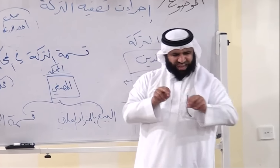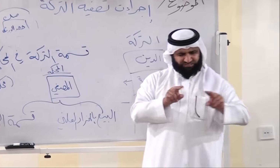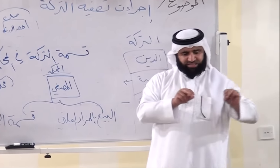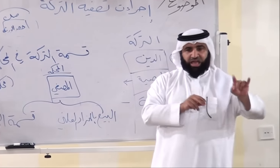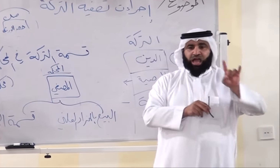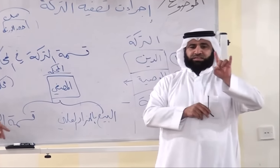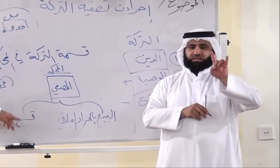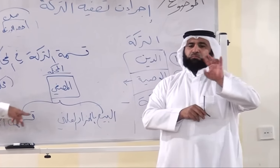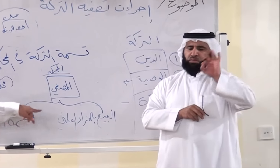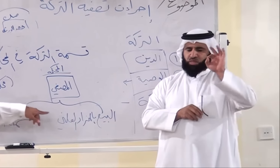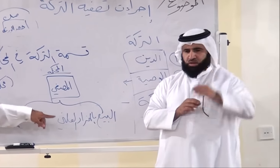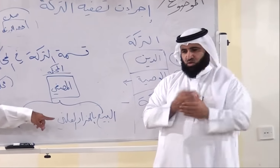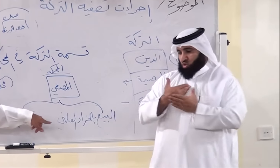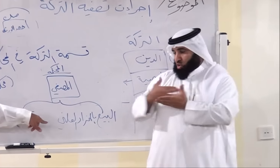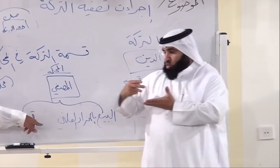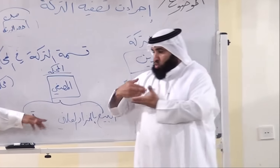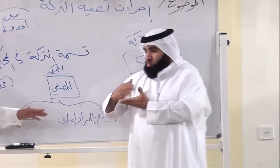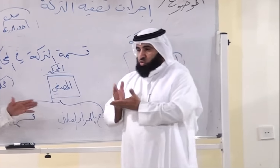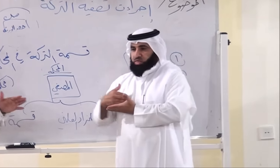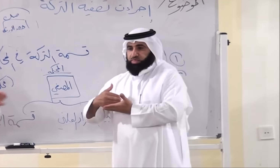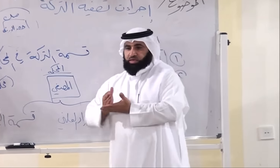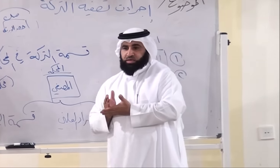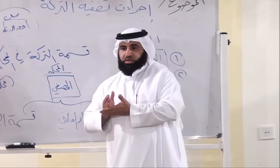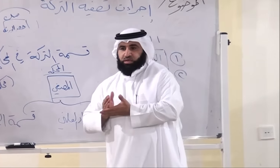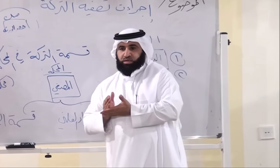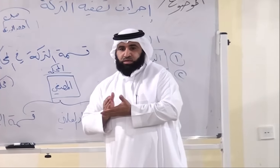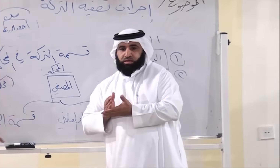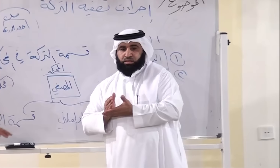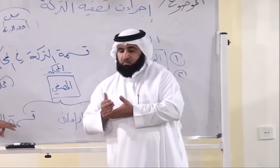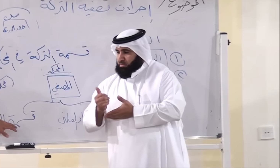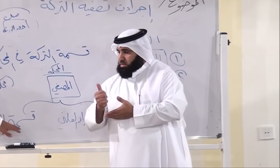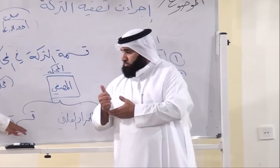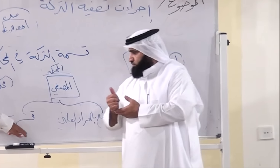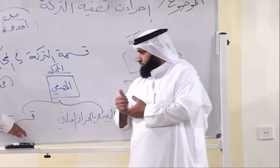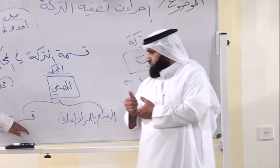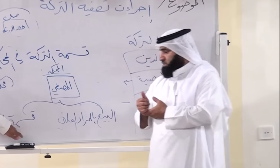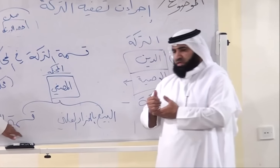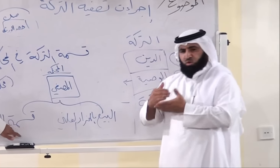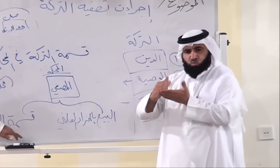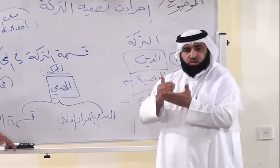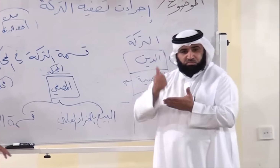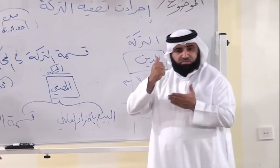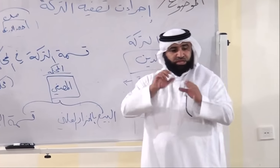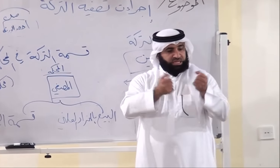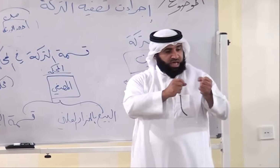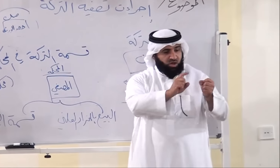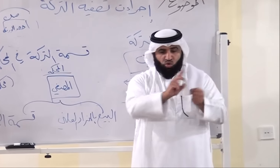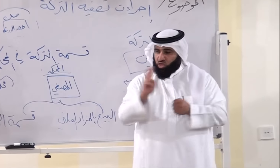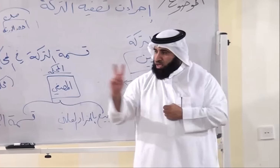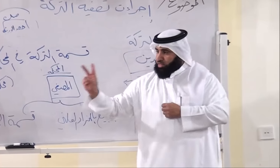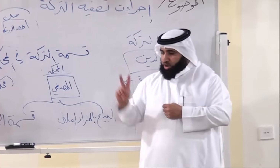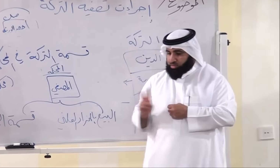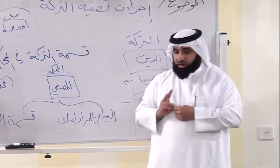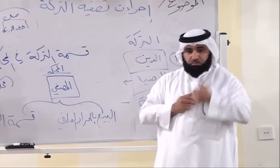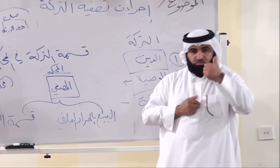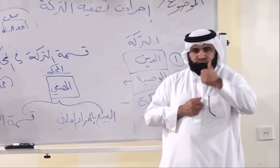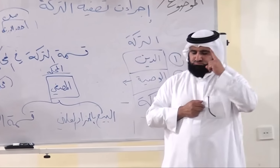مجموعة من الورثة وامكن قسمته بحيث ما حد يتضرر نلجا الى قسمة الاجبار لكن والله انا عندي